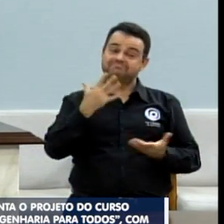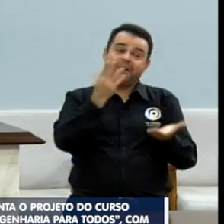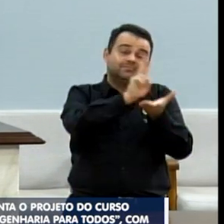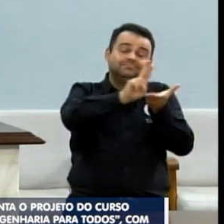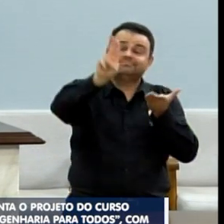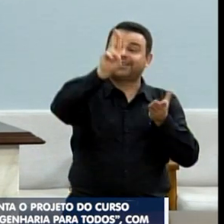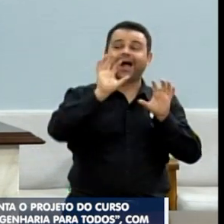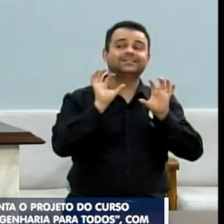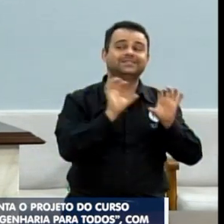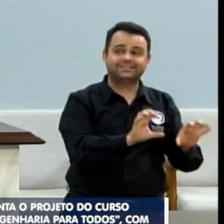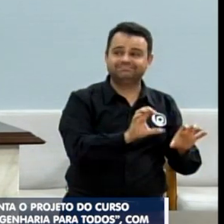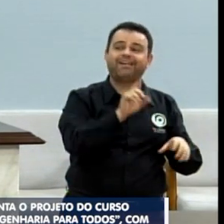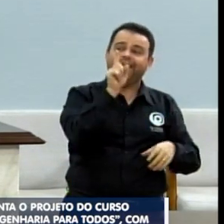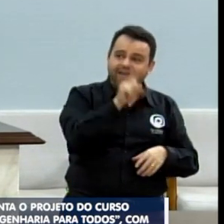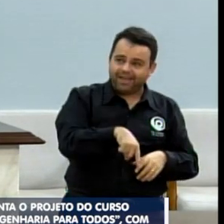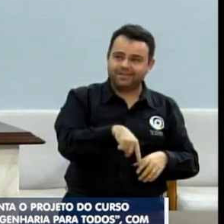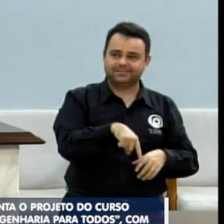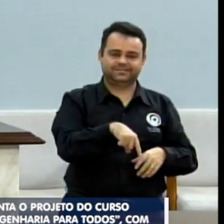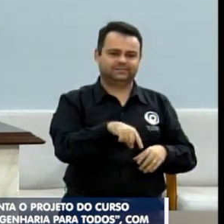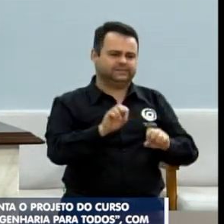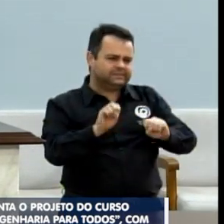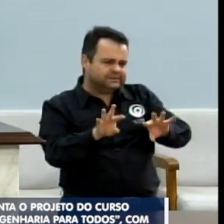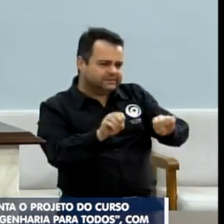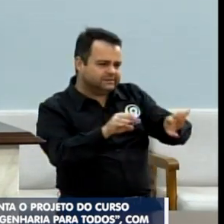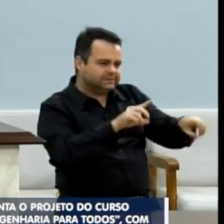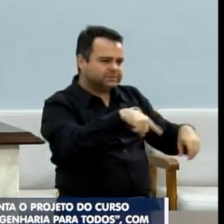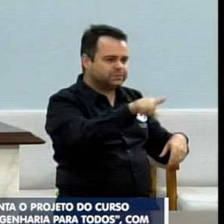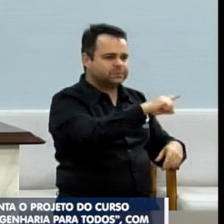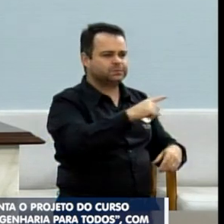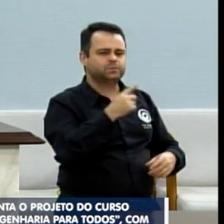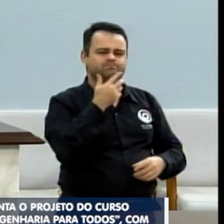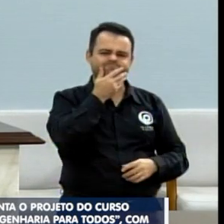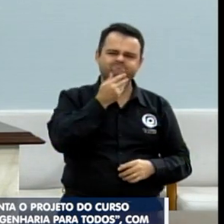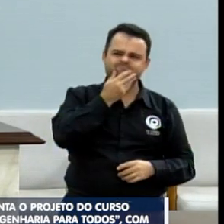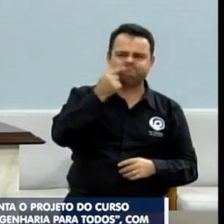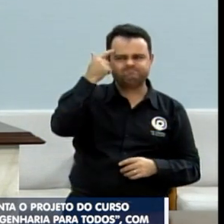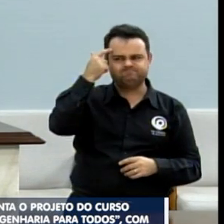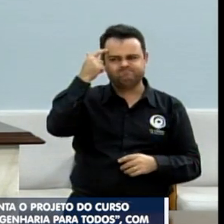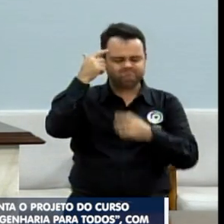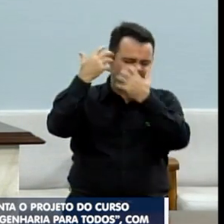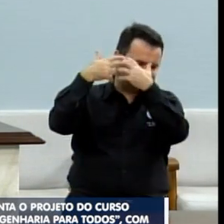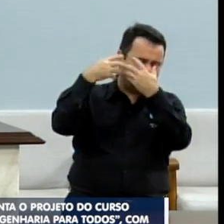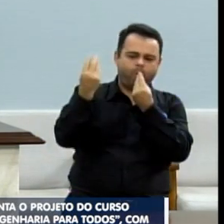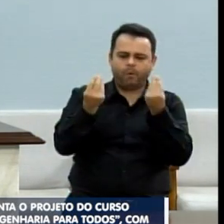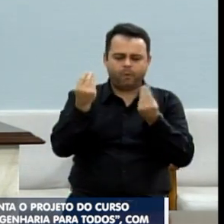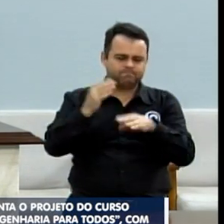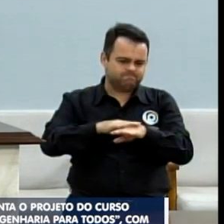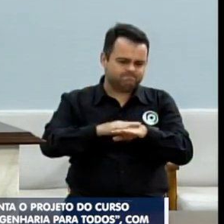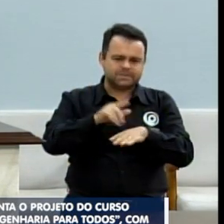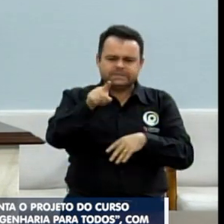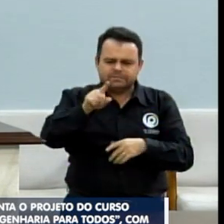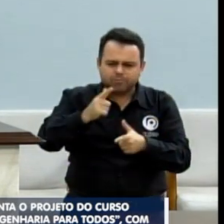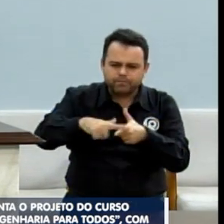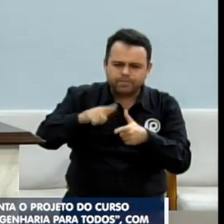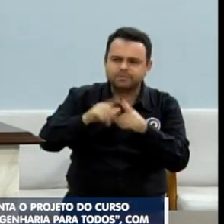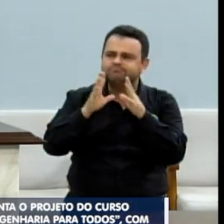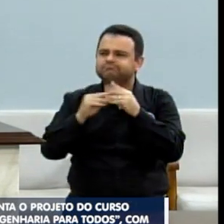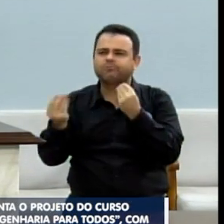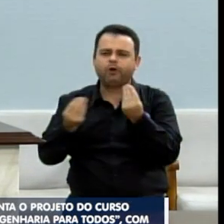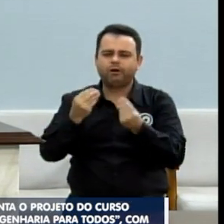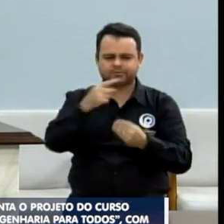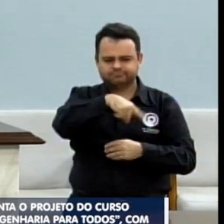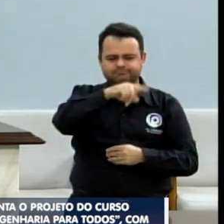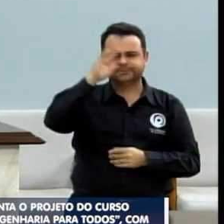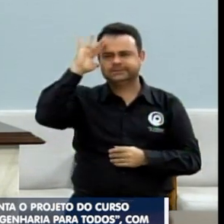universidade, em colocar os alunos em desafio para que eles possam pensar em ações para a inclusão. E, com